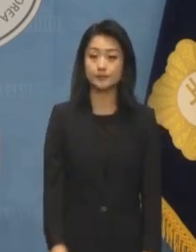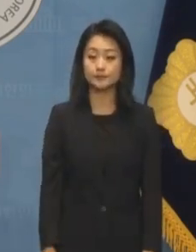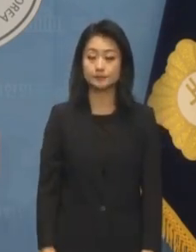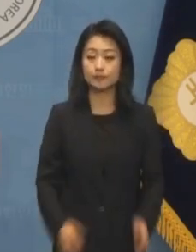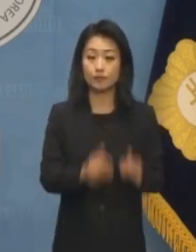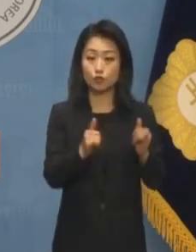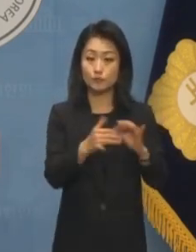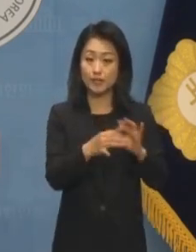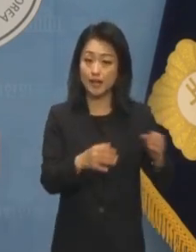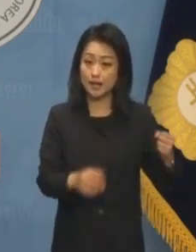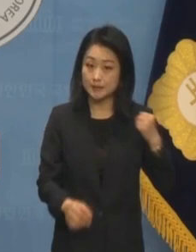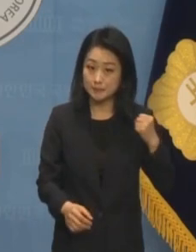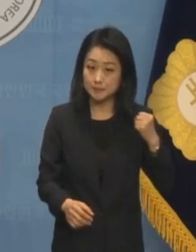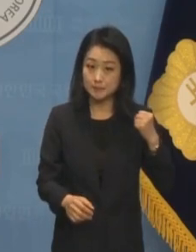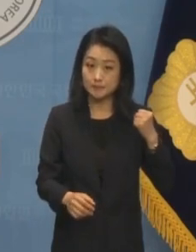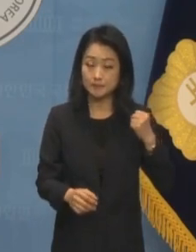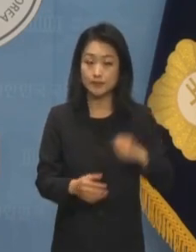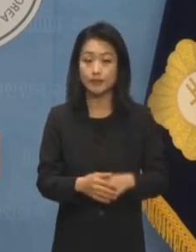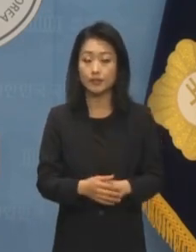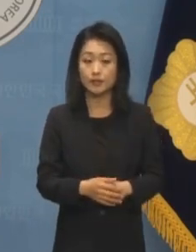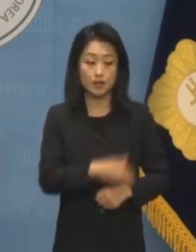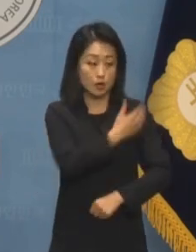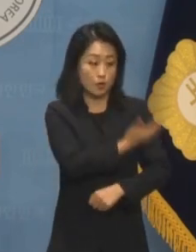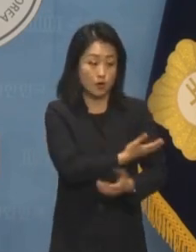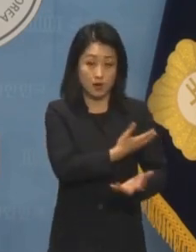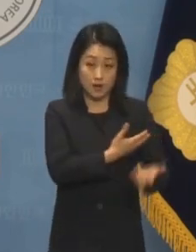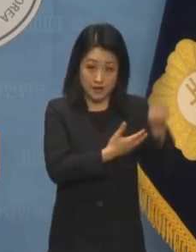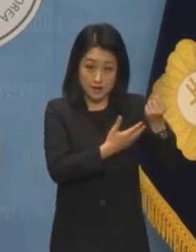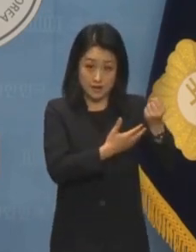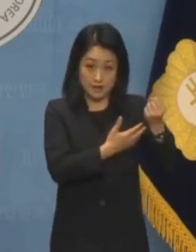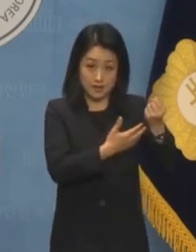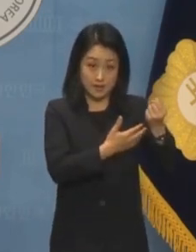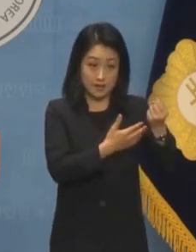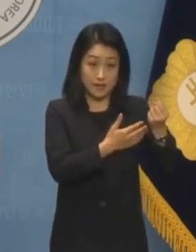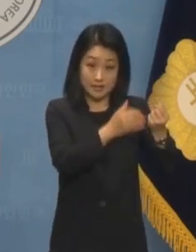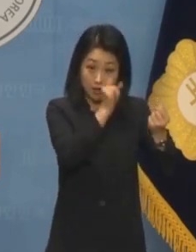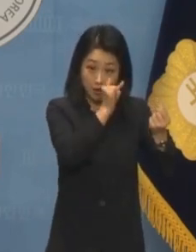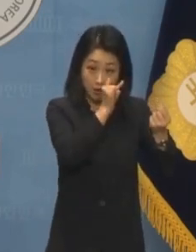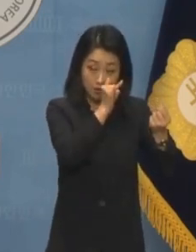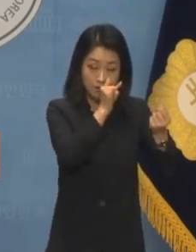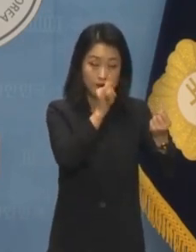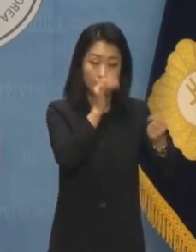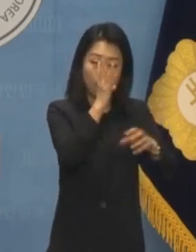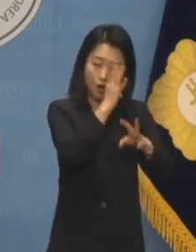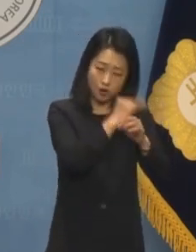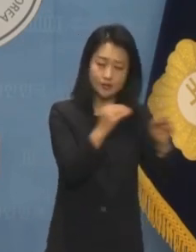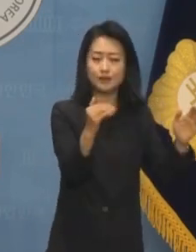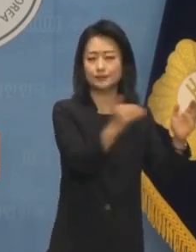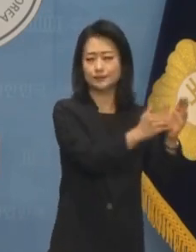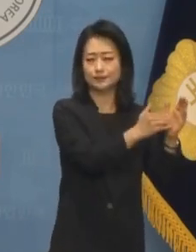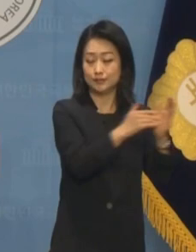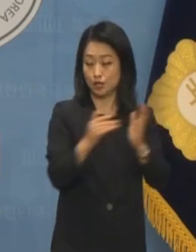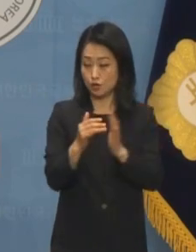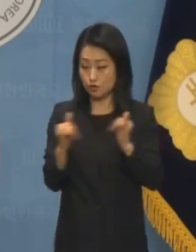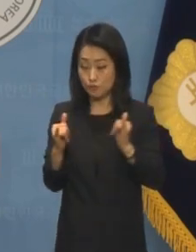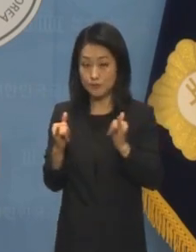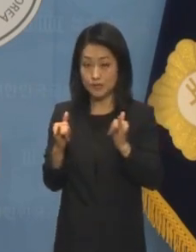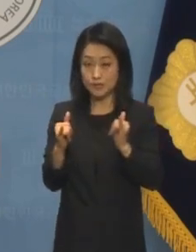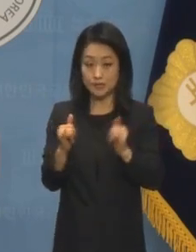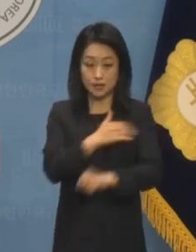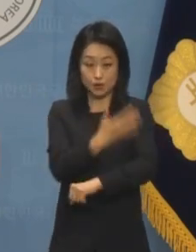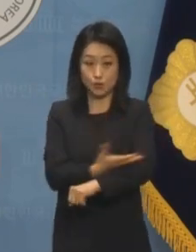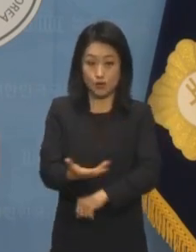국민의힘은 권력의 시간에는 마침표가 있지만 주권자인 국민의 시간에는 마침표가